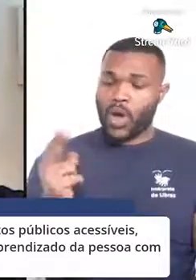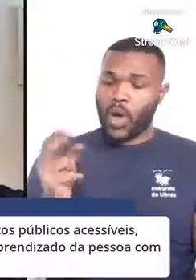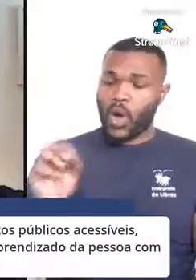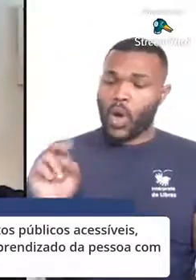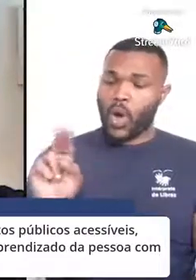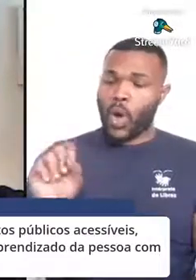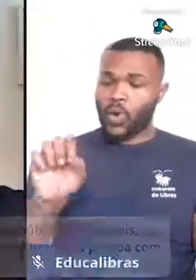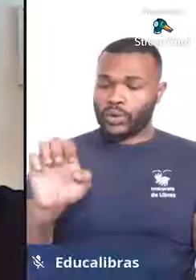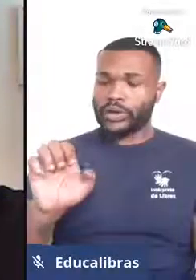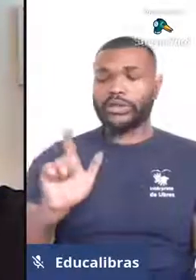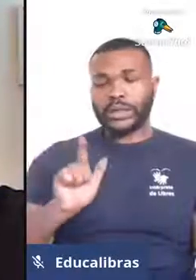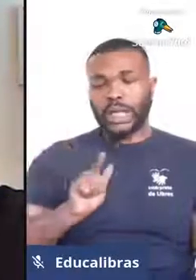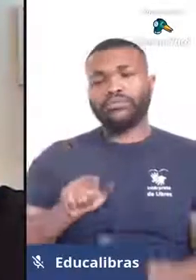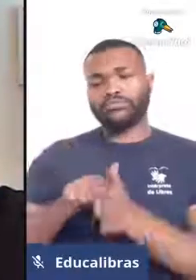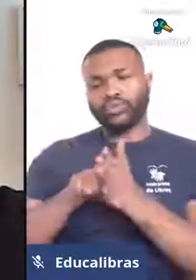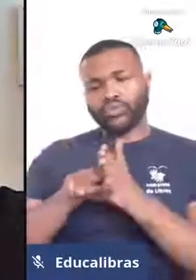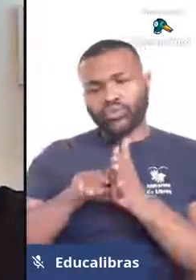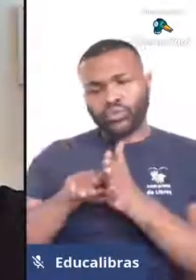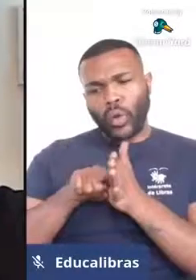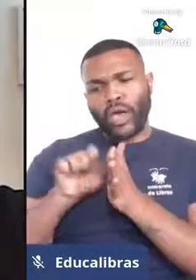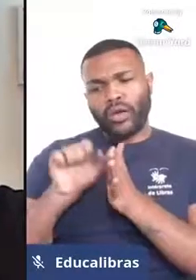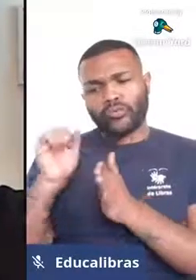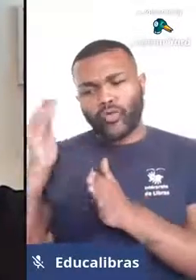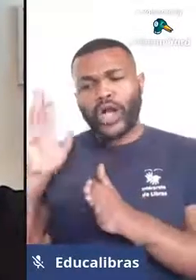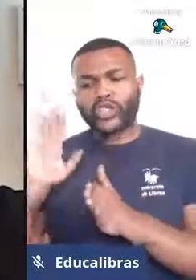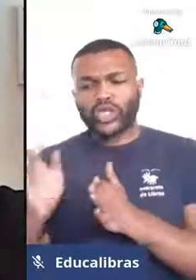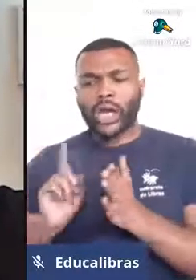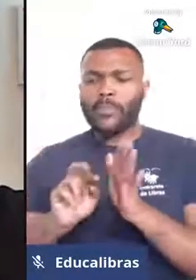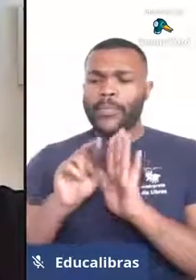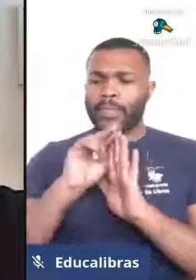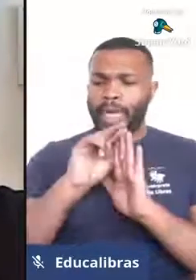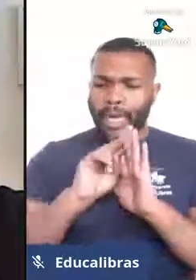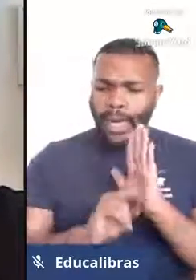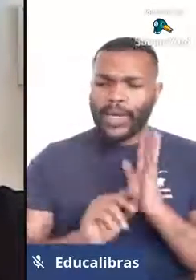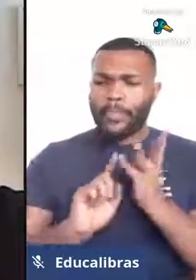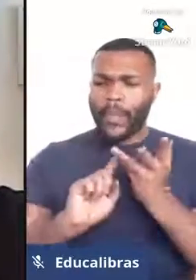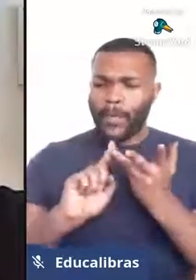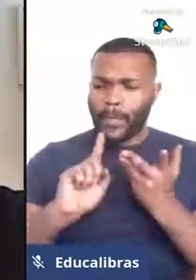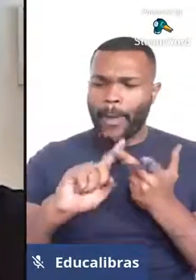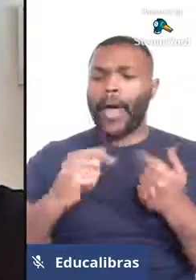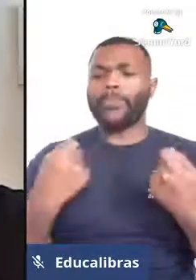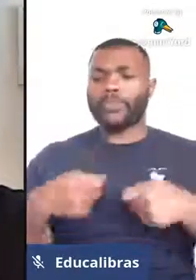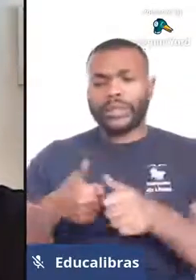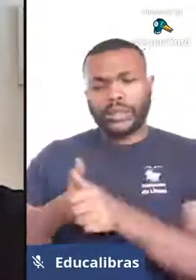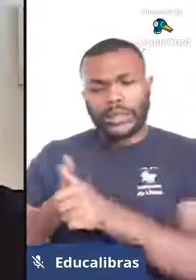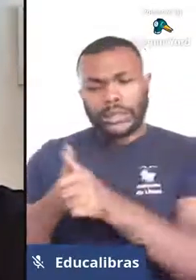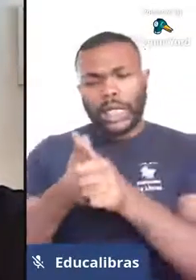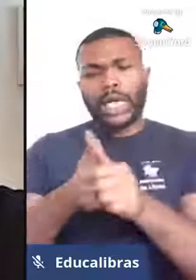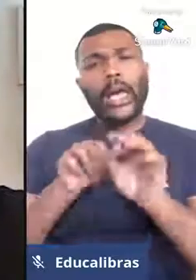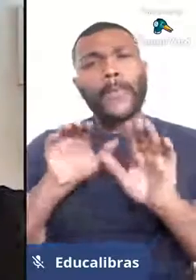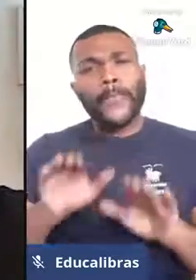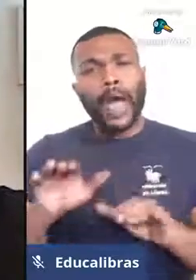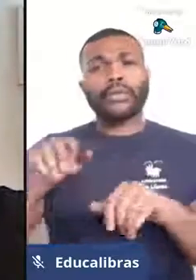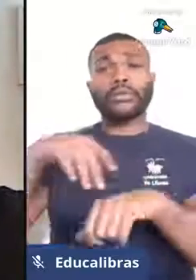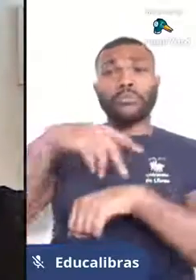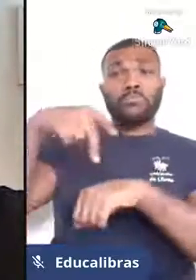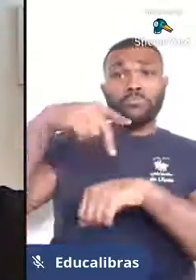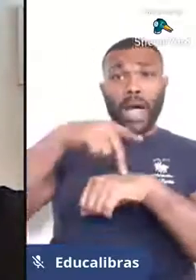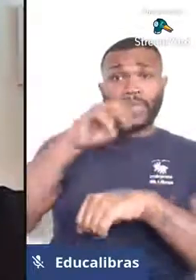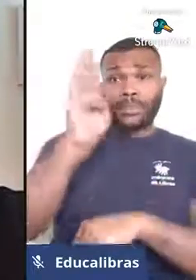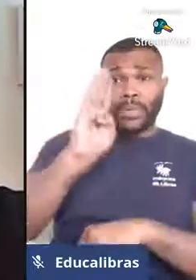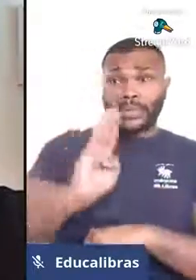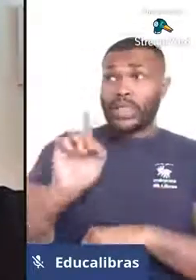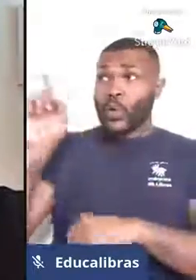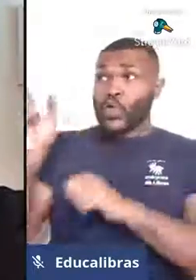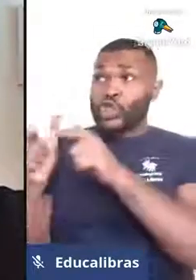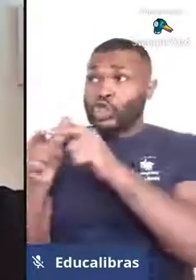que já delineou alguns passos a serem seguidos, mas eu acho que esse intercâmbio internacional é